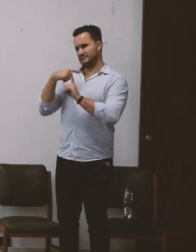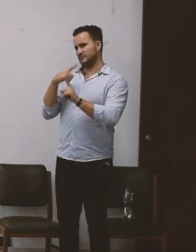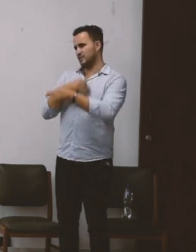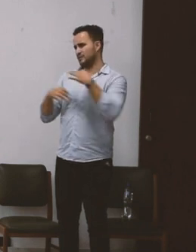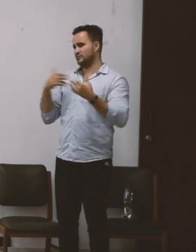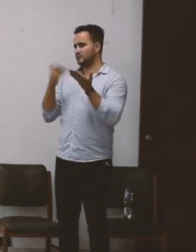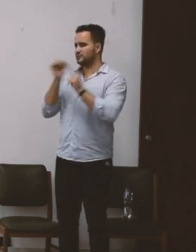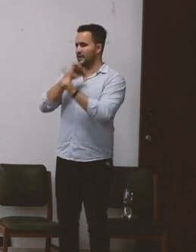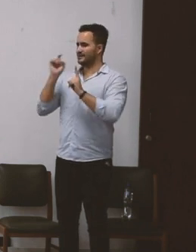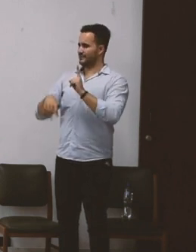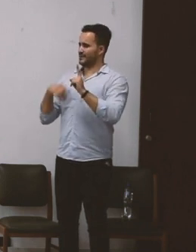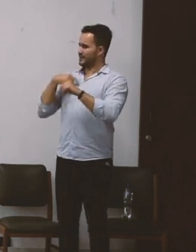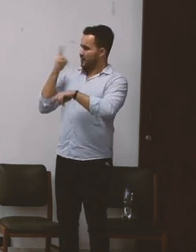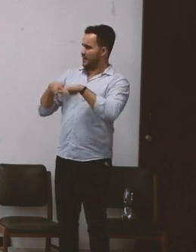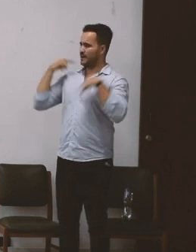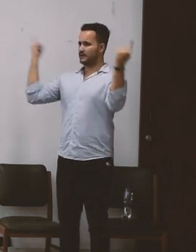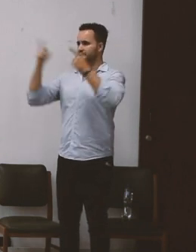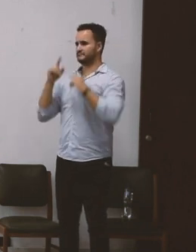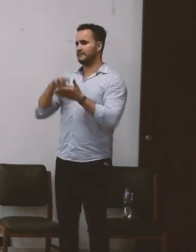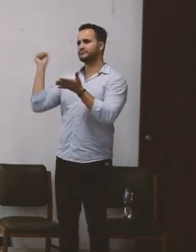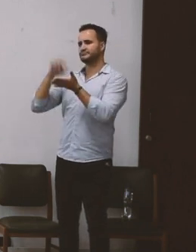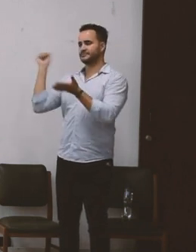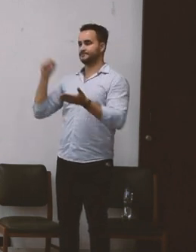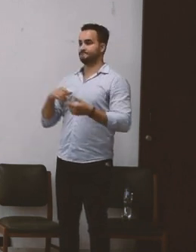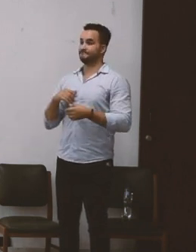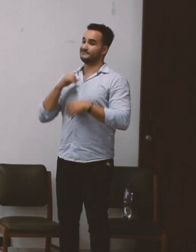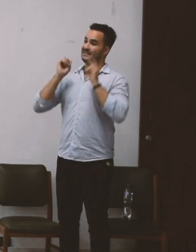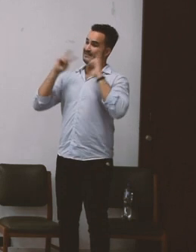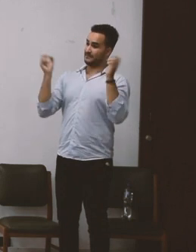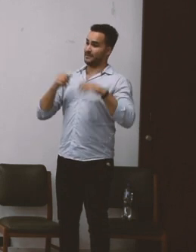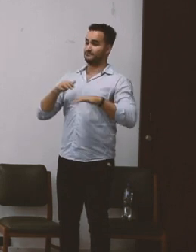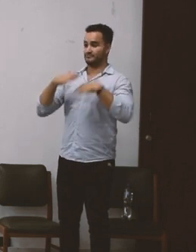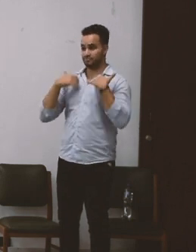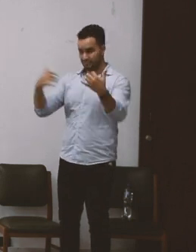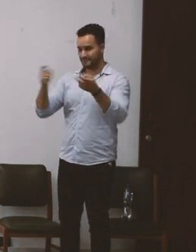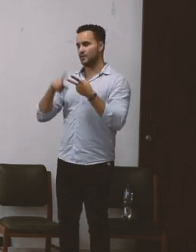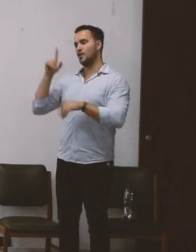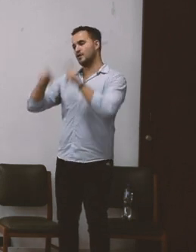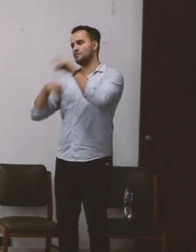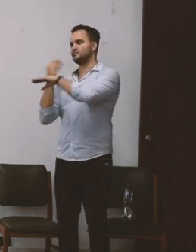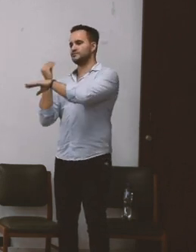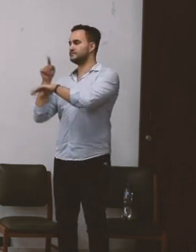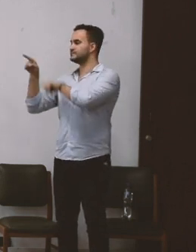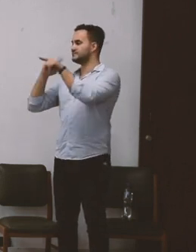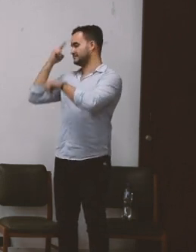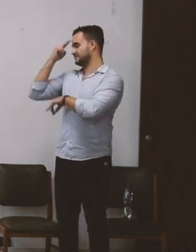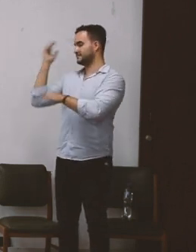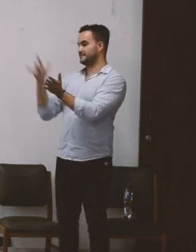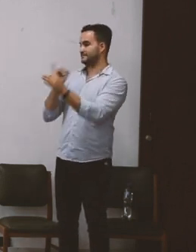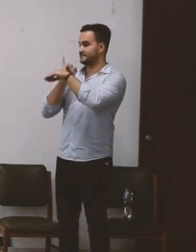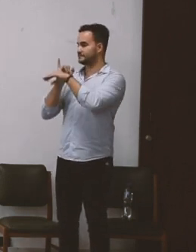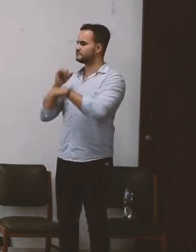básicos. Tanto en la ceremonia de premiación como en las visitas de los colegios católicos, nunca se discutió el hecho de